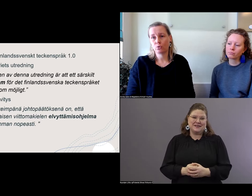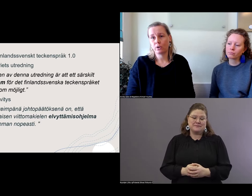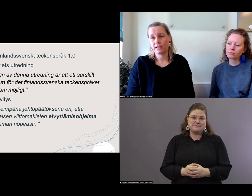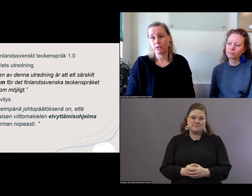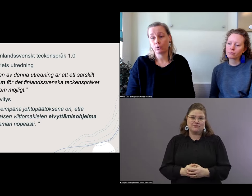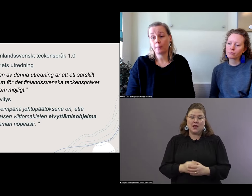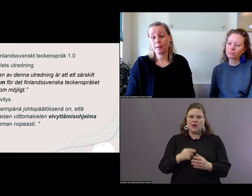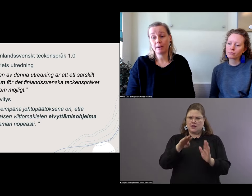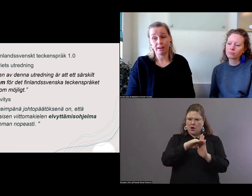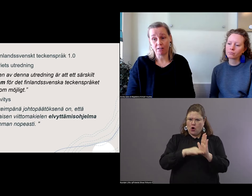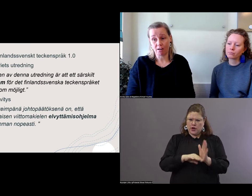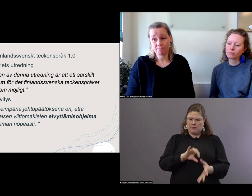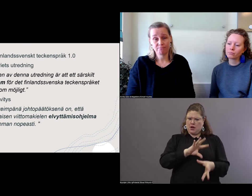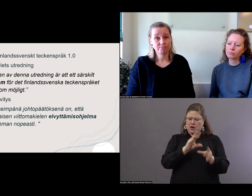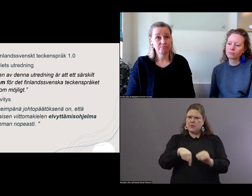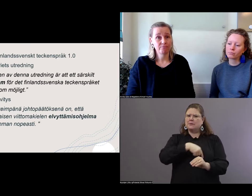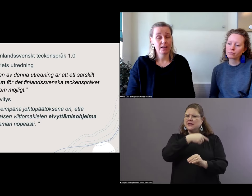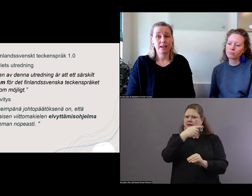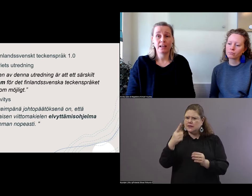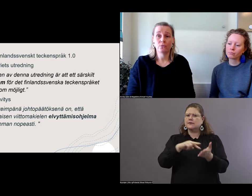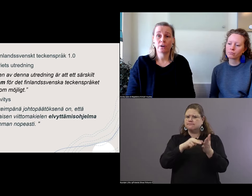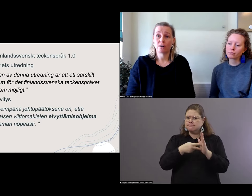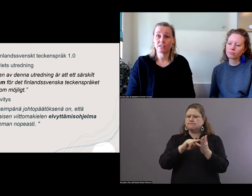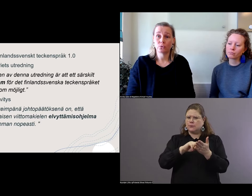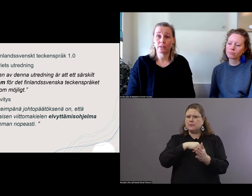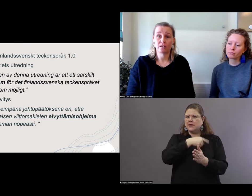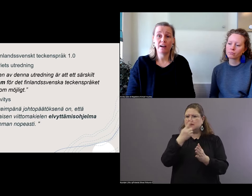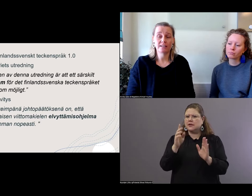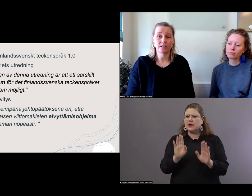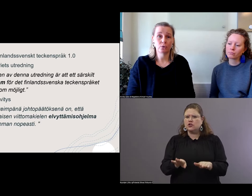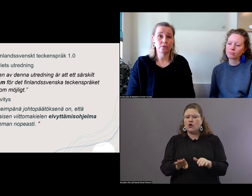Kokonaisuutta on suunniteltu jo pidemmän aikaa. Eli vuonna